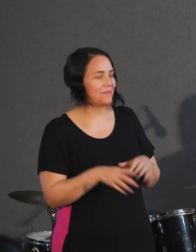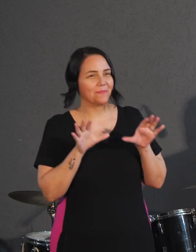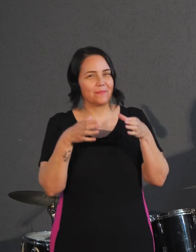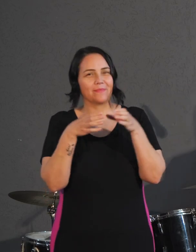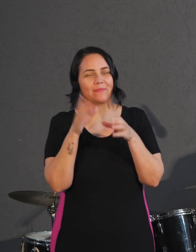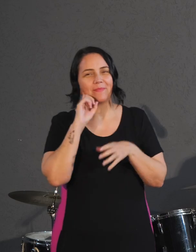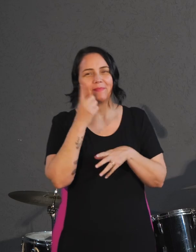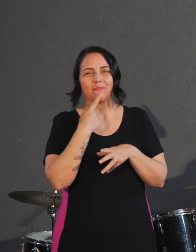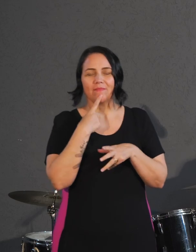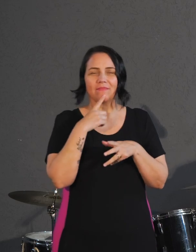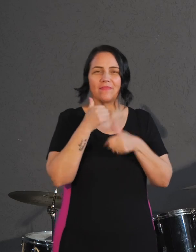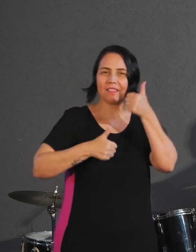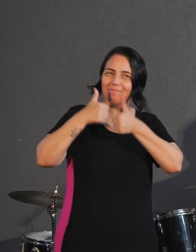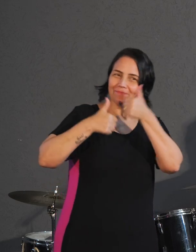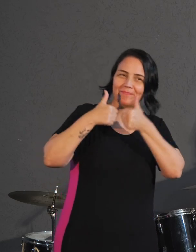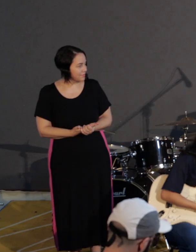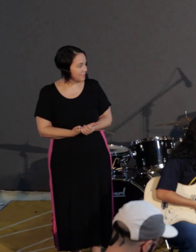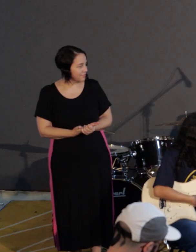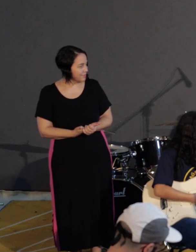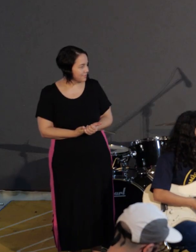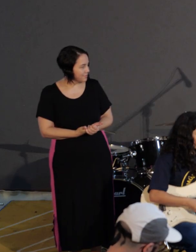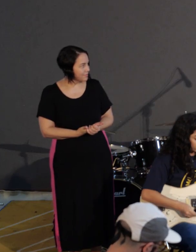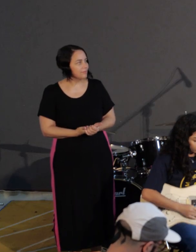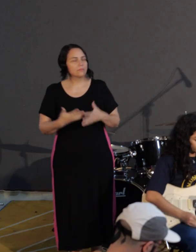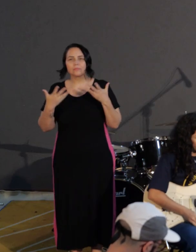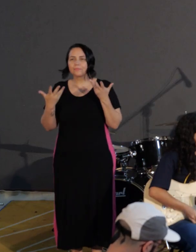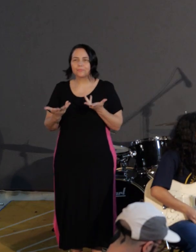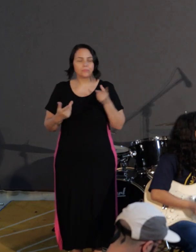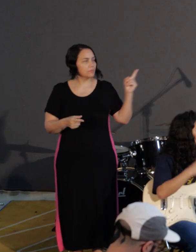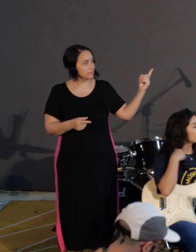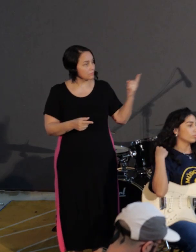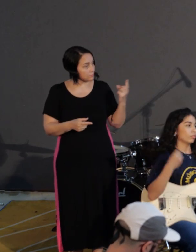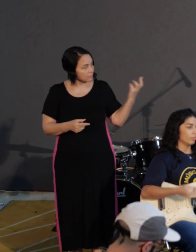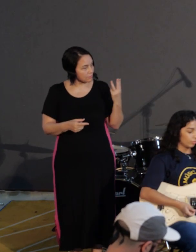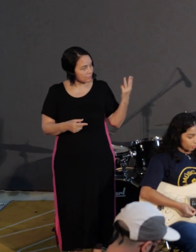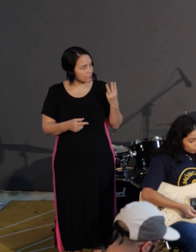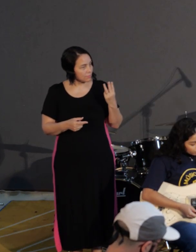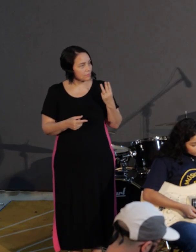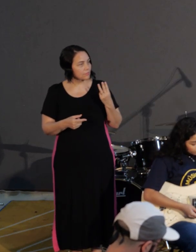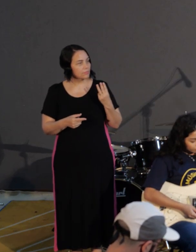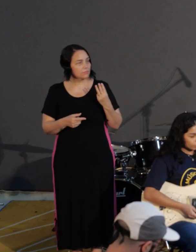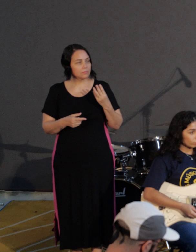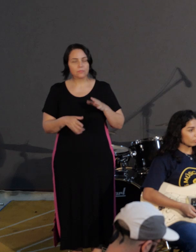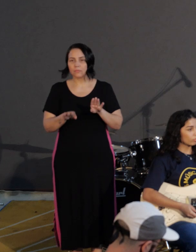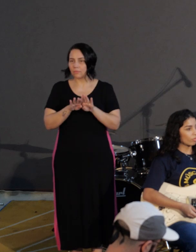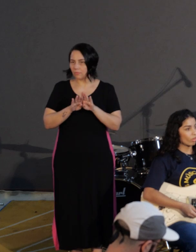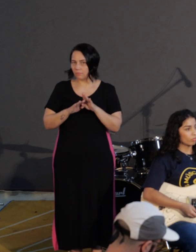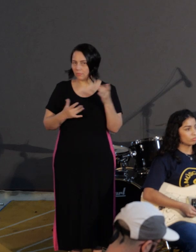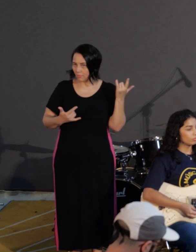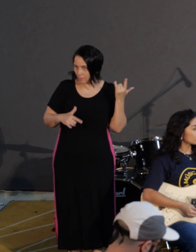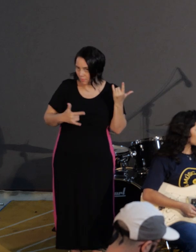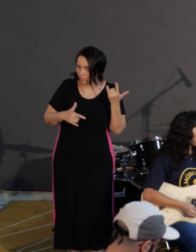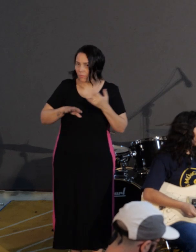mundo curtindo com a gente? Então, galera, essa aqui ó, é uma turma, tá? Assim como a de baixo, antes eu não